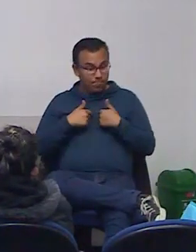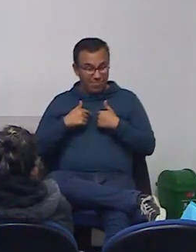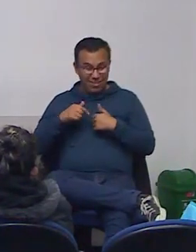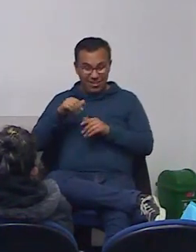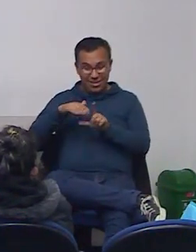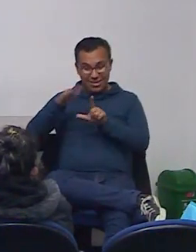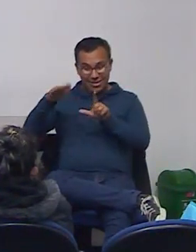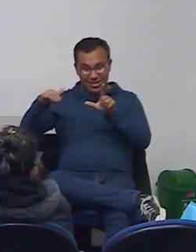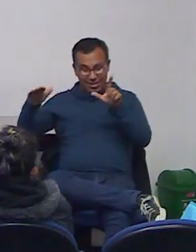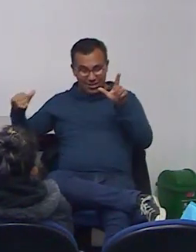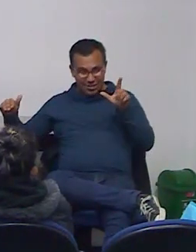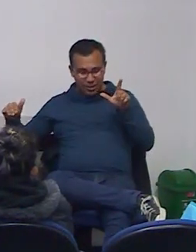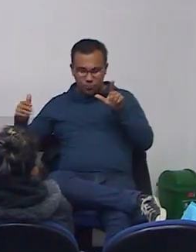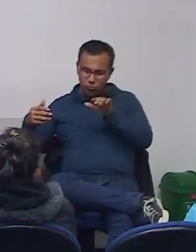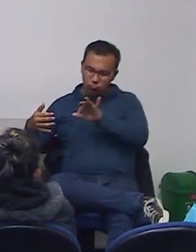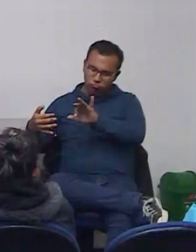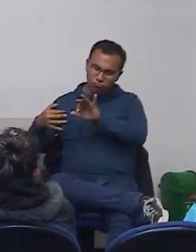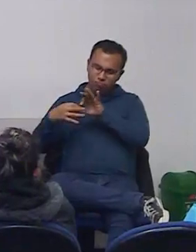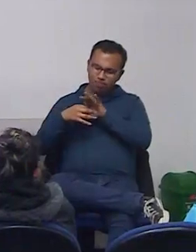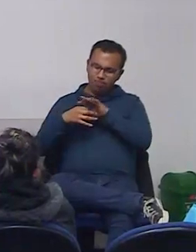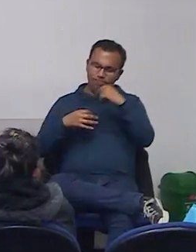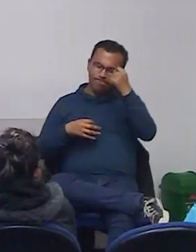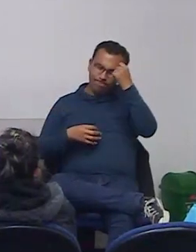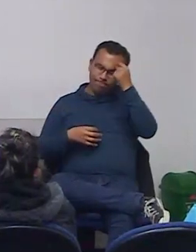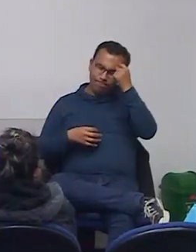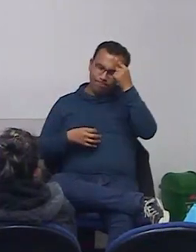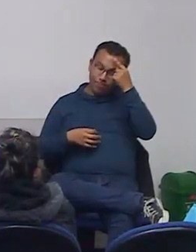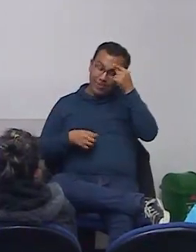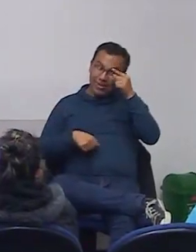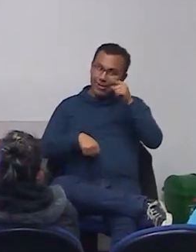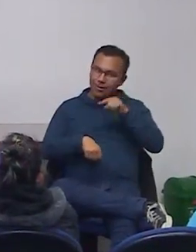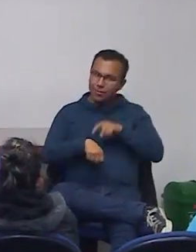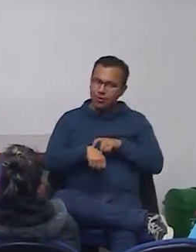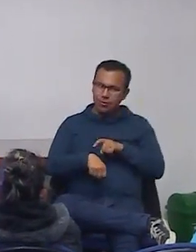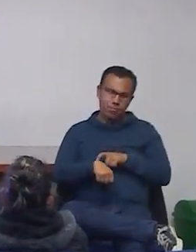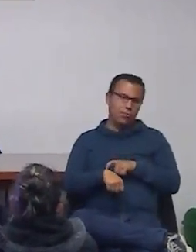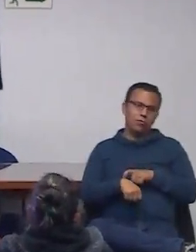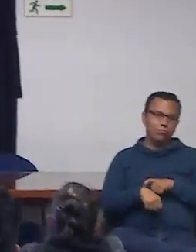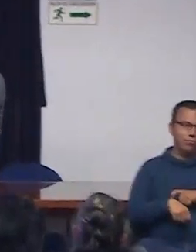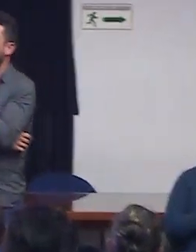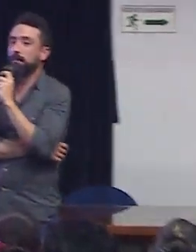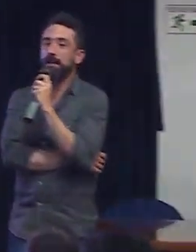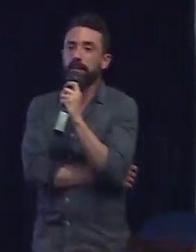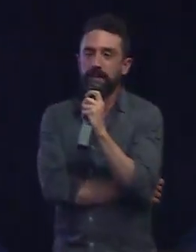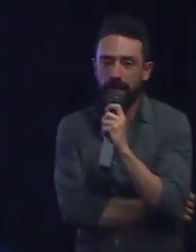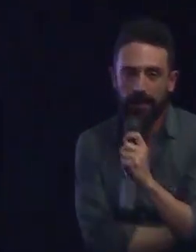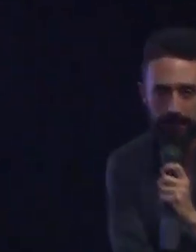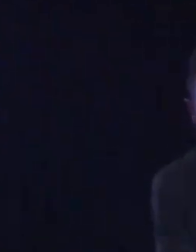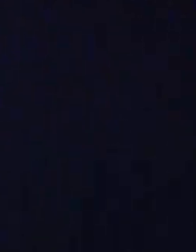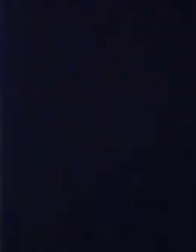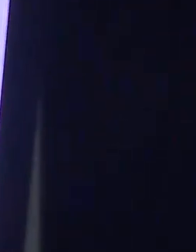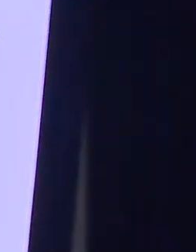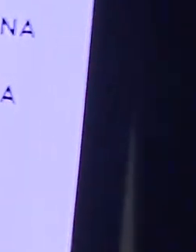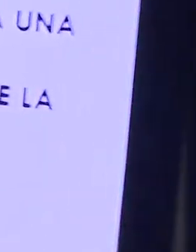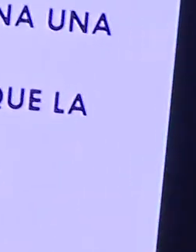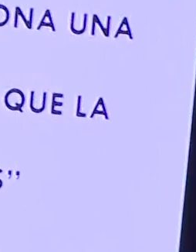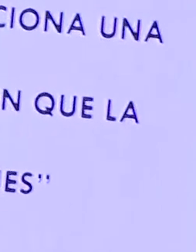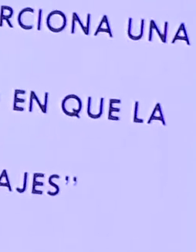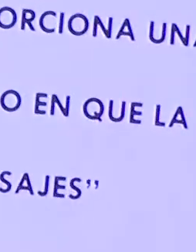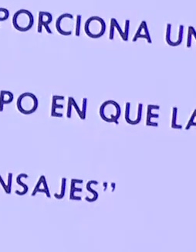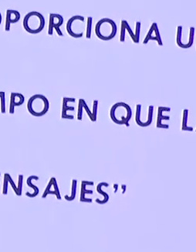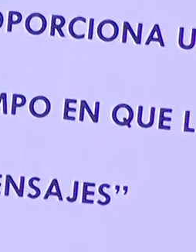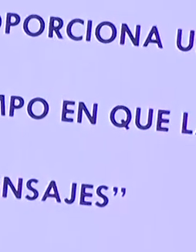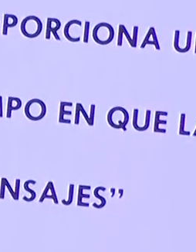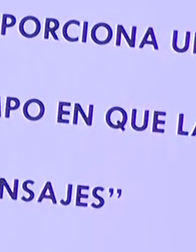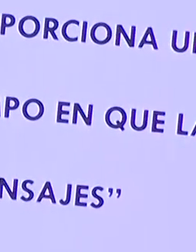ritmo proporciona una mayor comprensión en el tiempo en el que la persona recibe y emite mensajes Esto es para